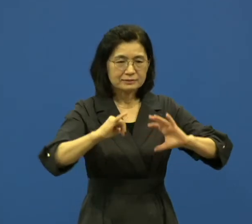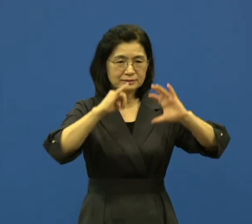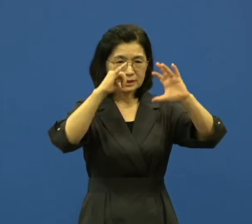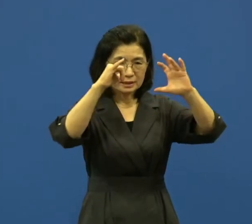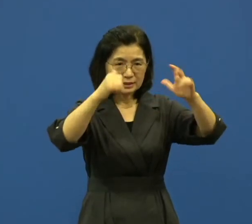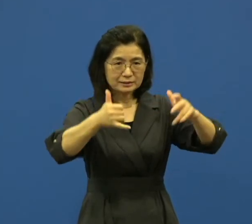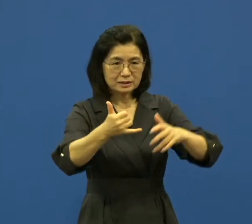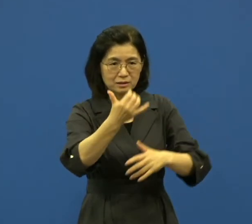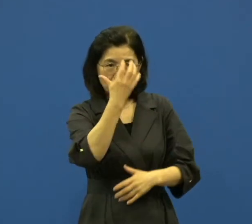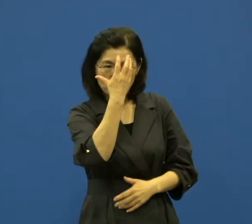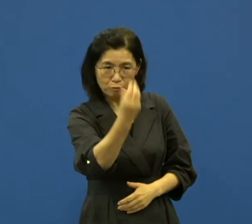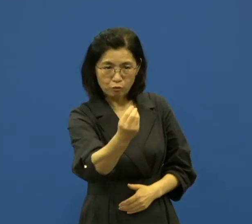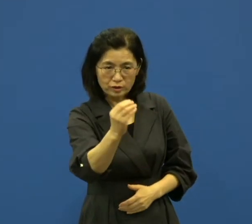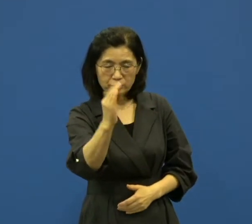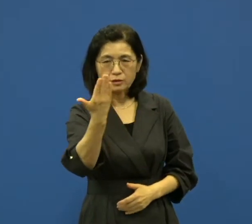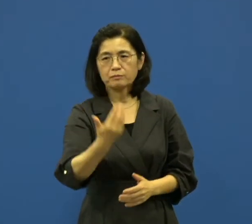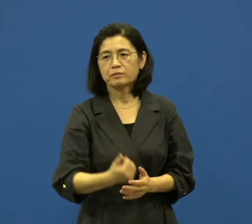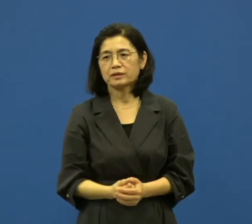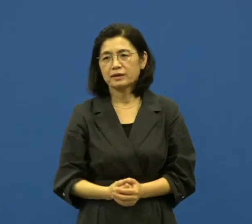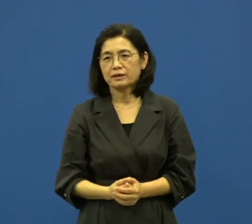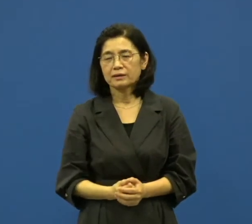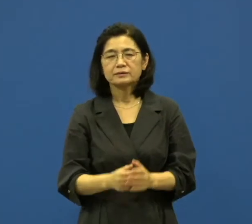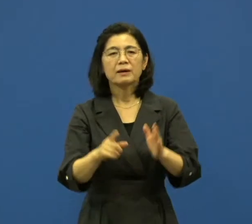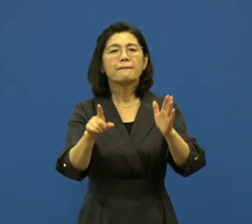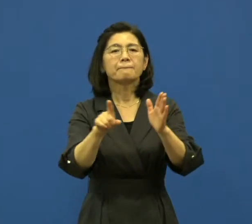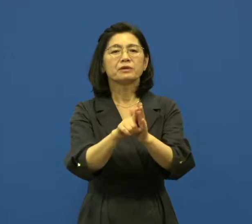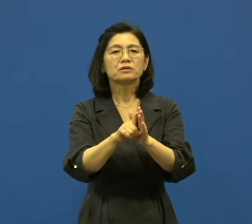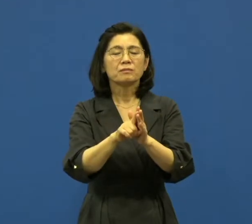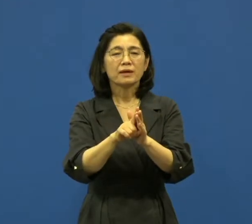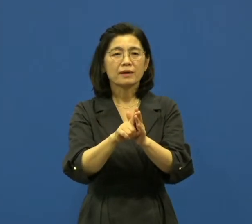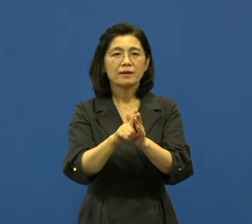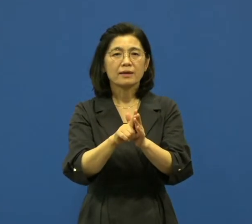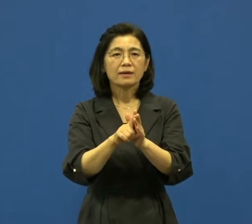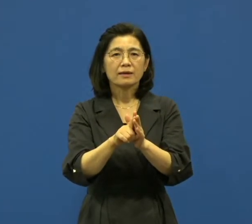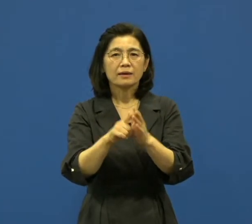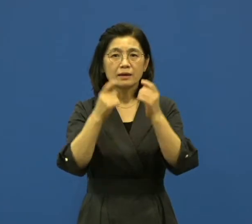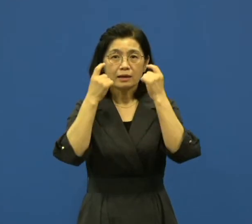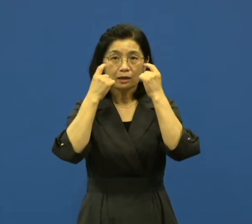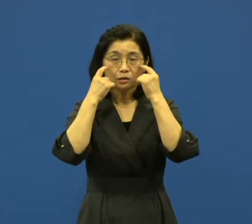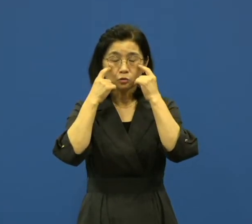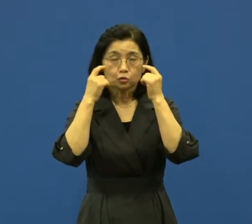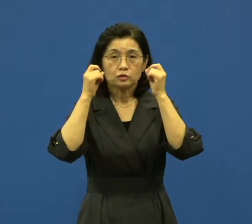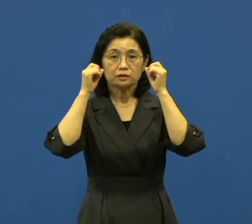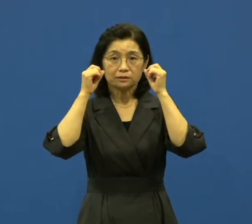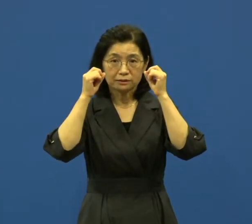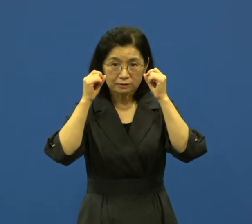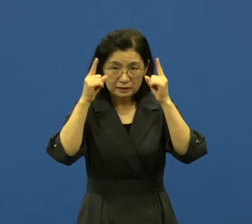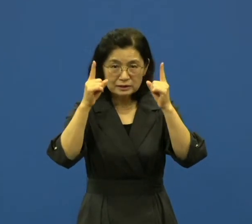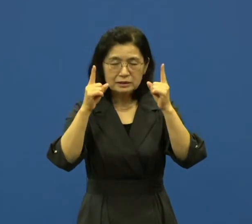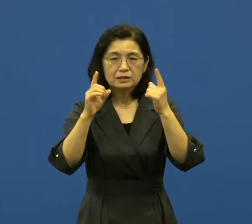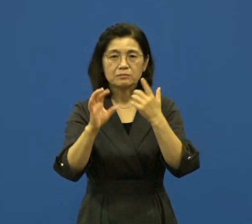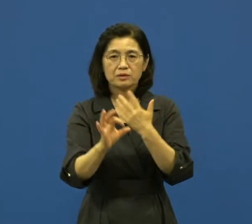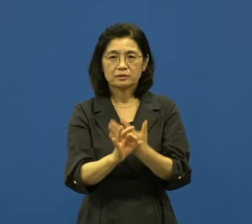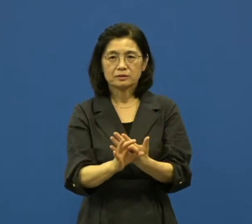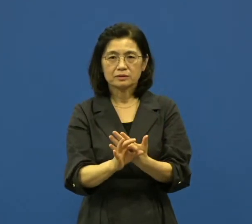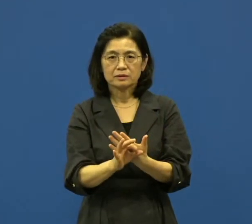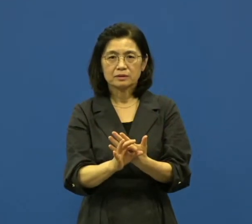여러분 이 눈을 떠야 돼요. 눈을 뜨면 같이 사는데 공간이 달라요.